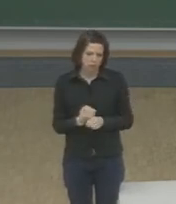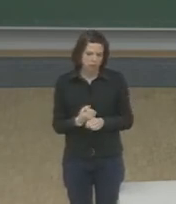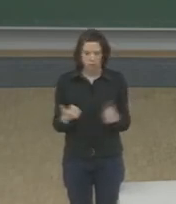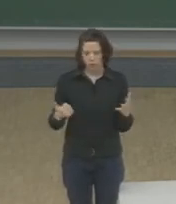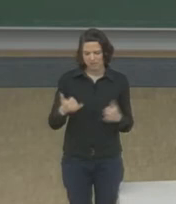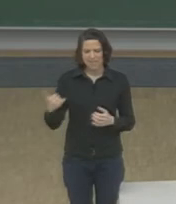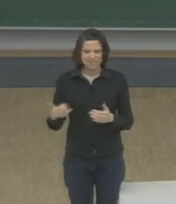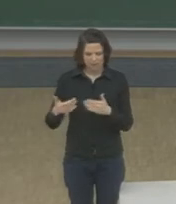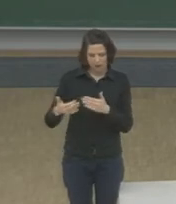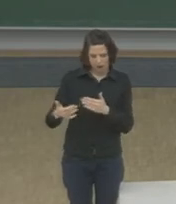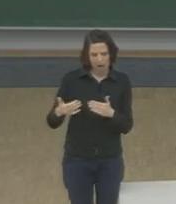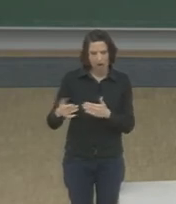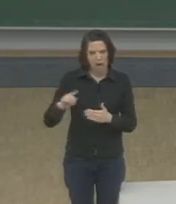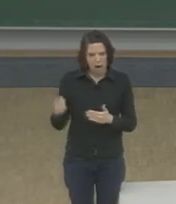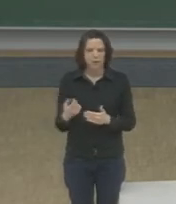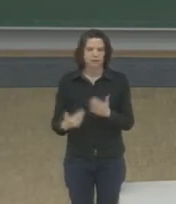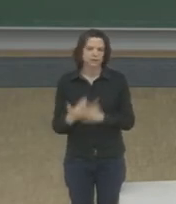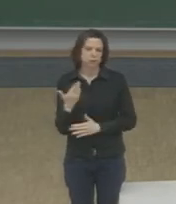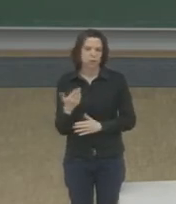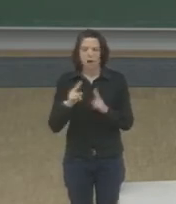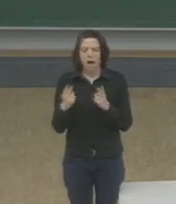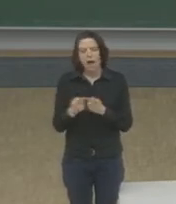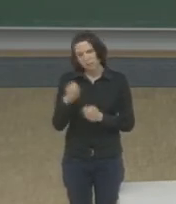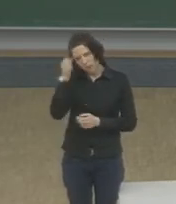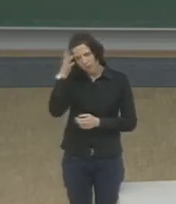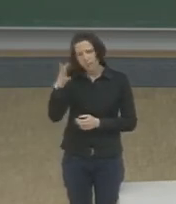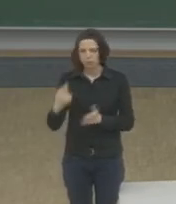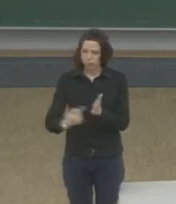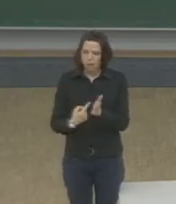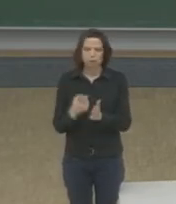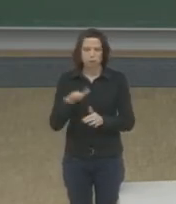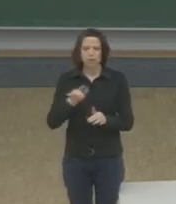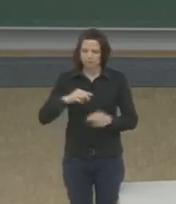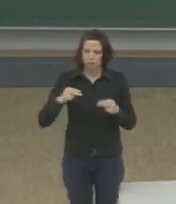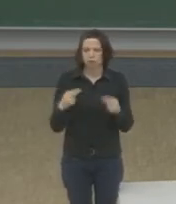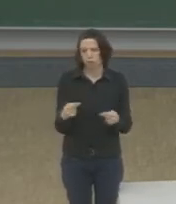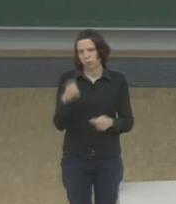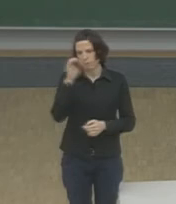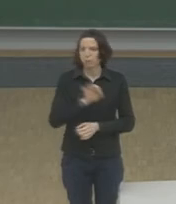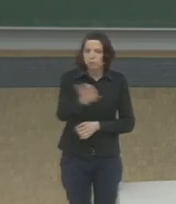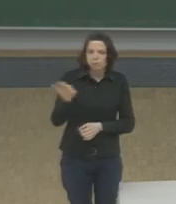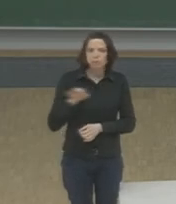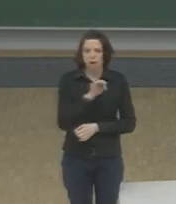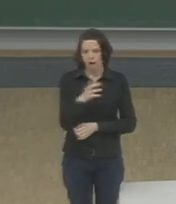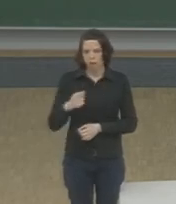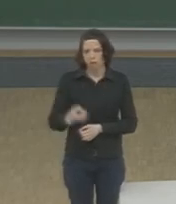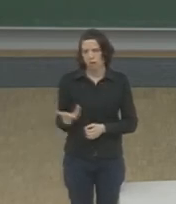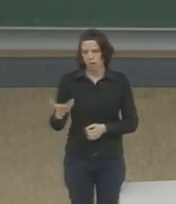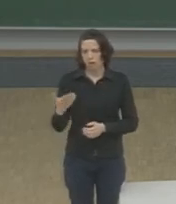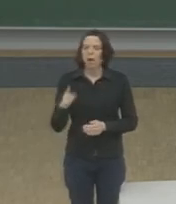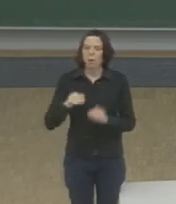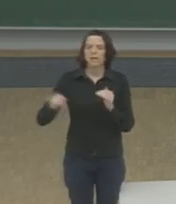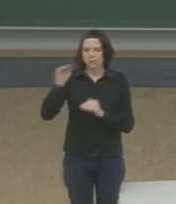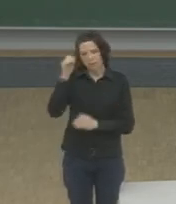und Picht eine Renaissance des Anspruchs von Allgemeinbildung als Bildung für alle. Der Zugang zu höherer gymnasialer